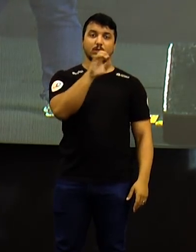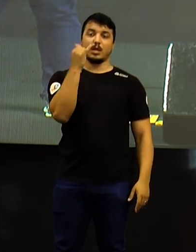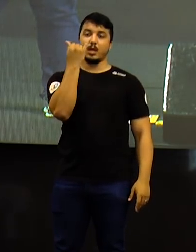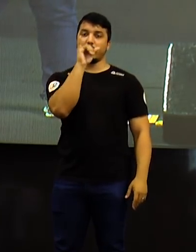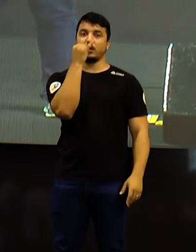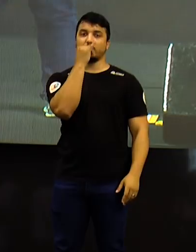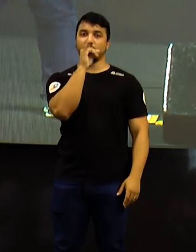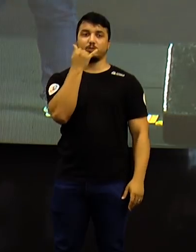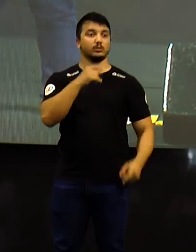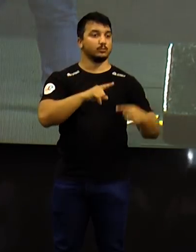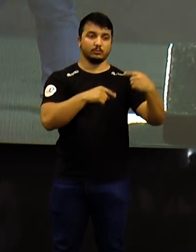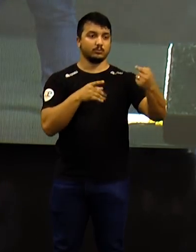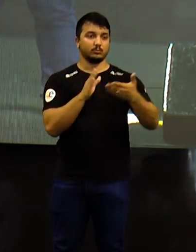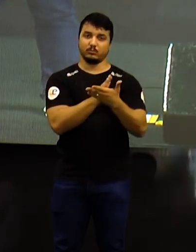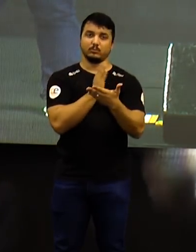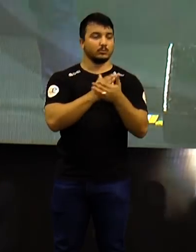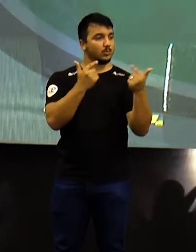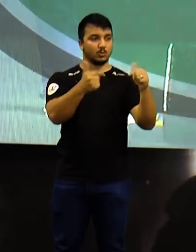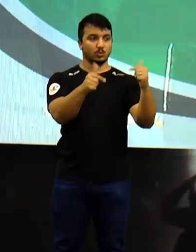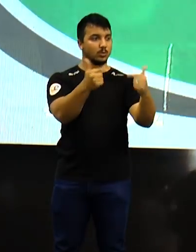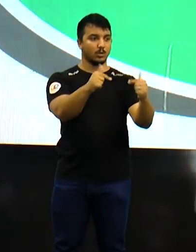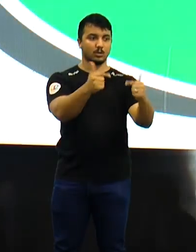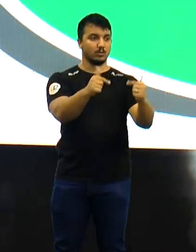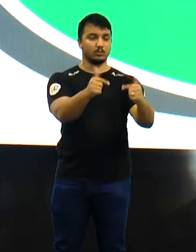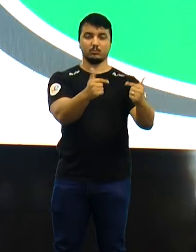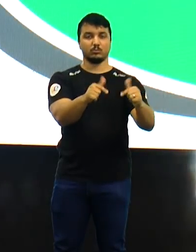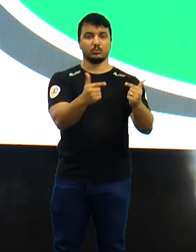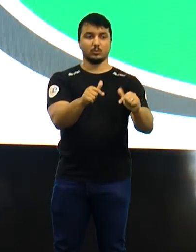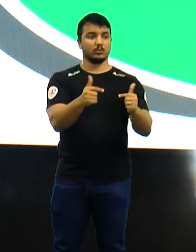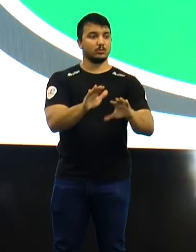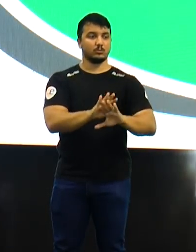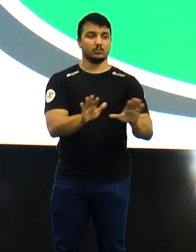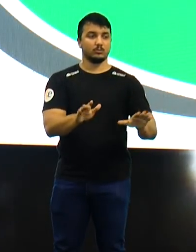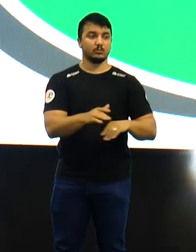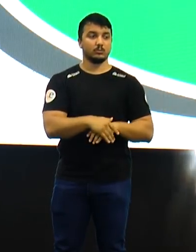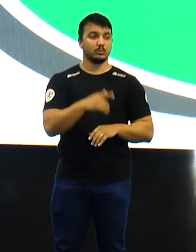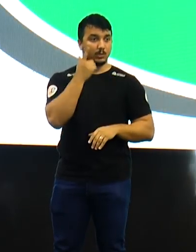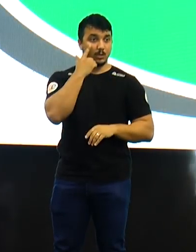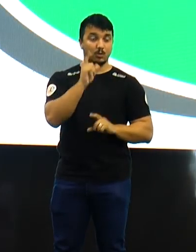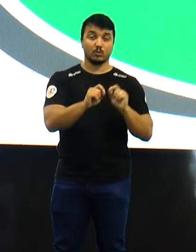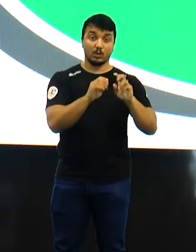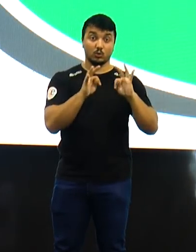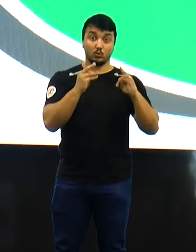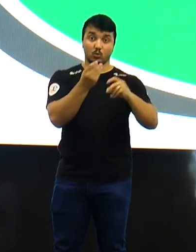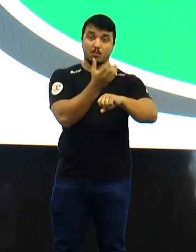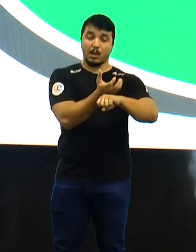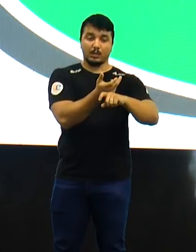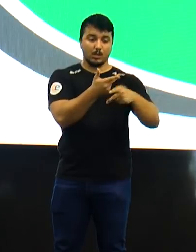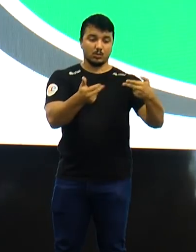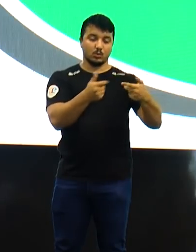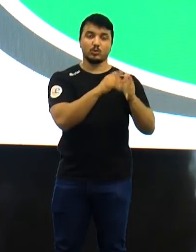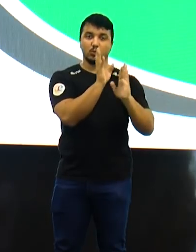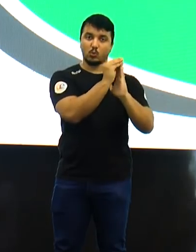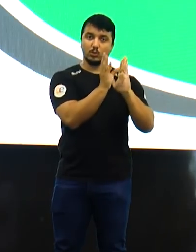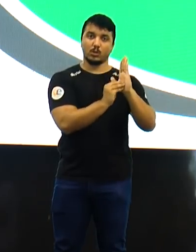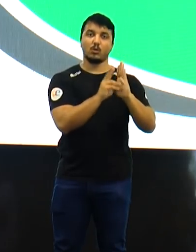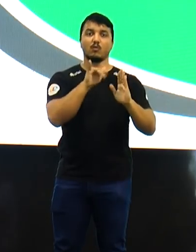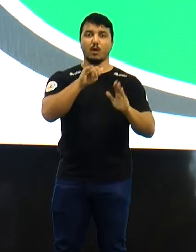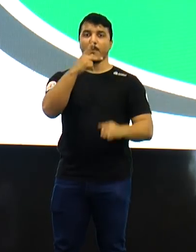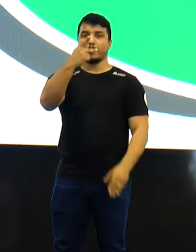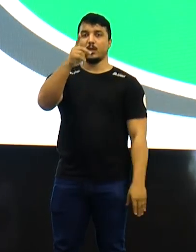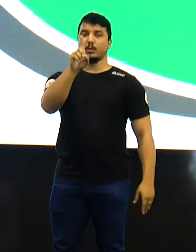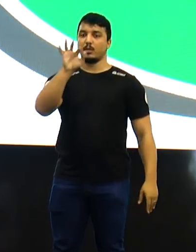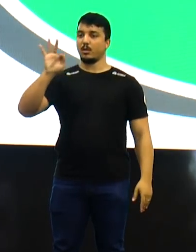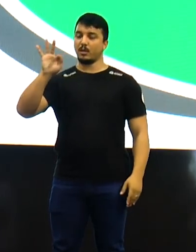Não está nesse material de vocês agora, ele não vai estar aí. Todo o material que vai ser usado vai estar disponibilizado para vocês em